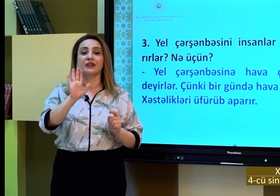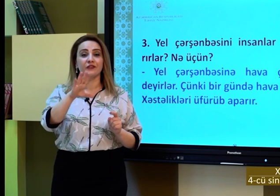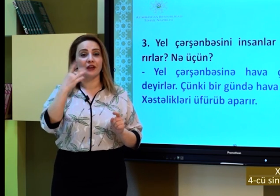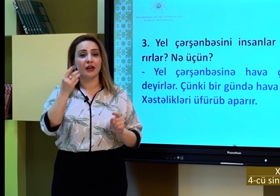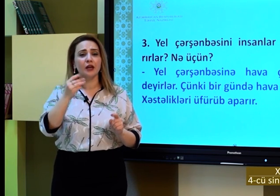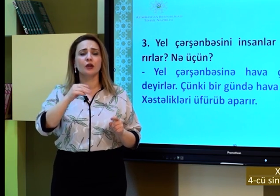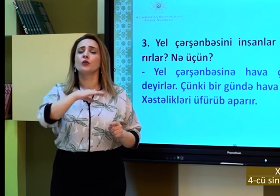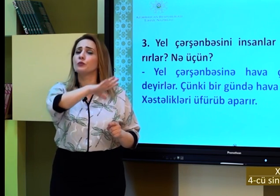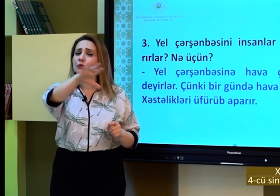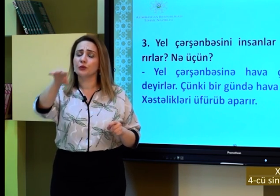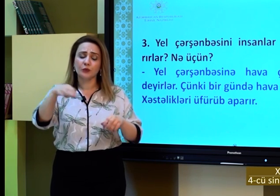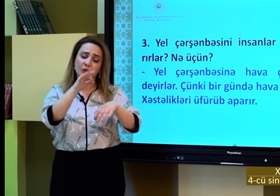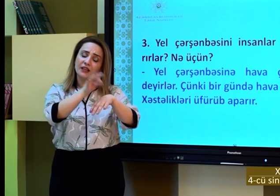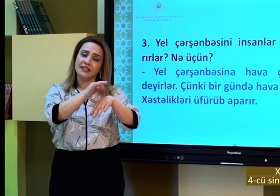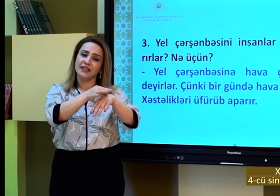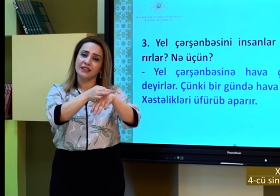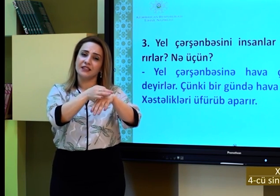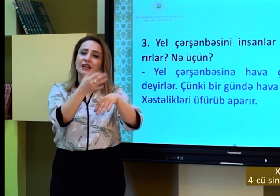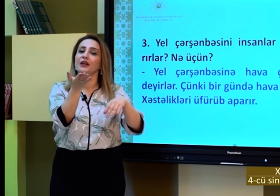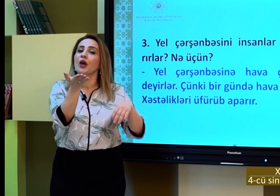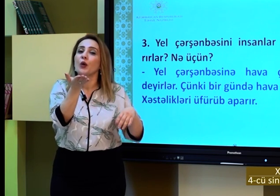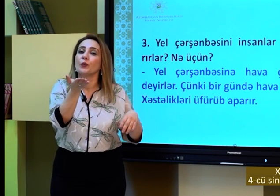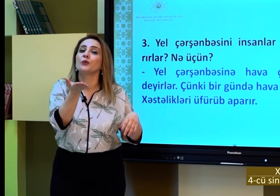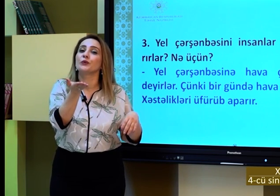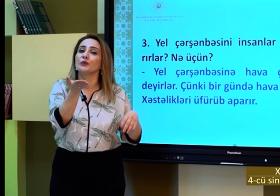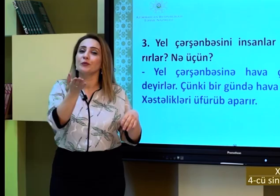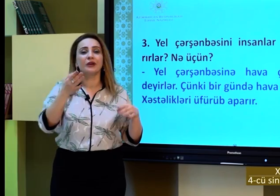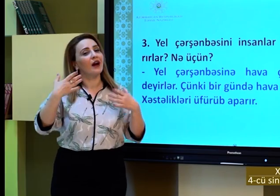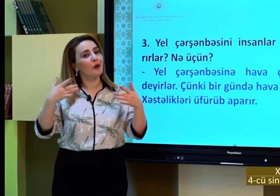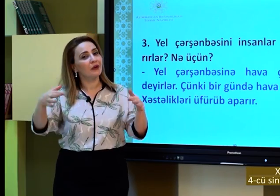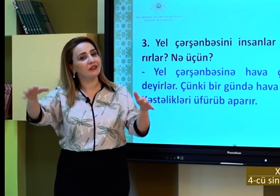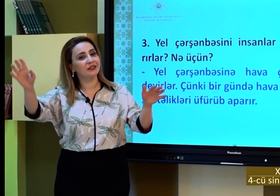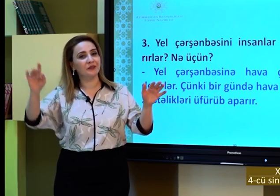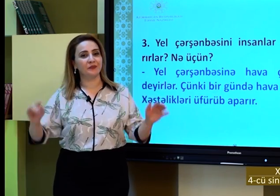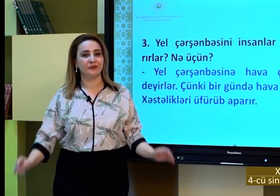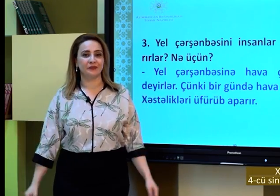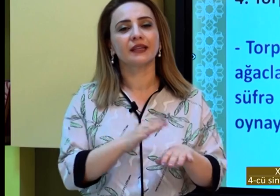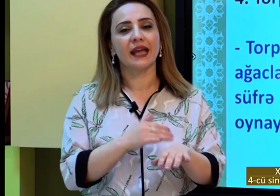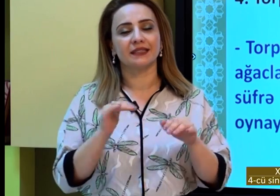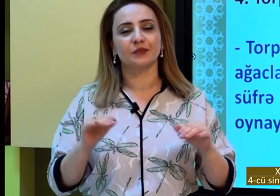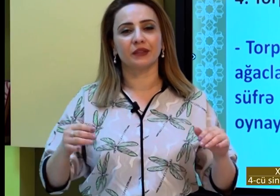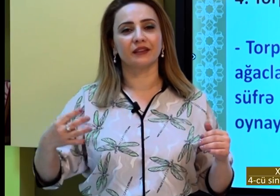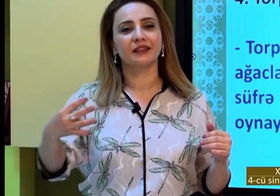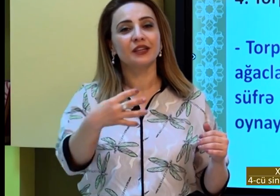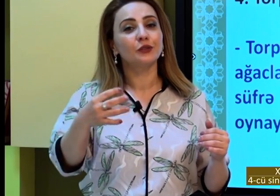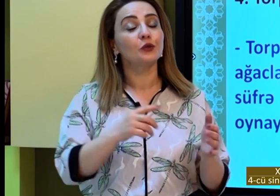və bütün xəstəlikləri üfürüb aparır. Əziz balalar,